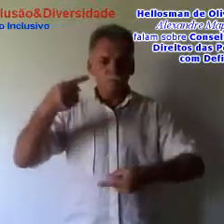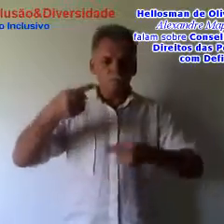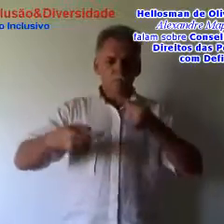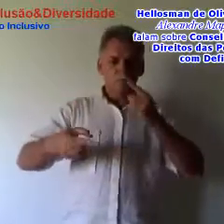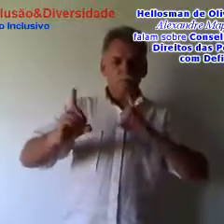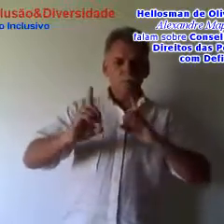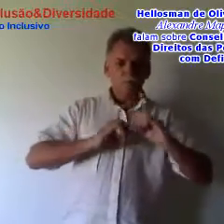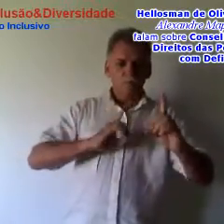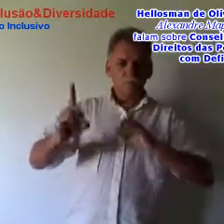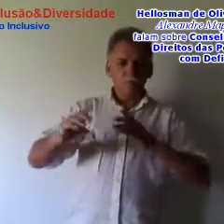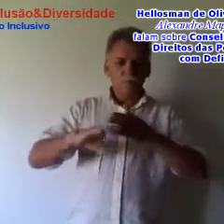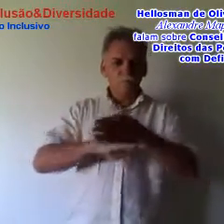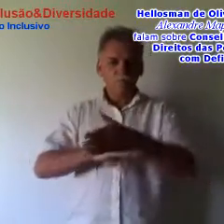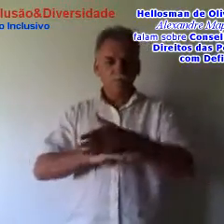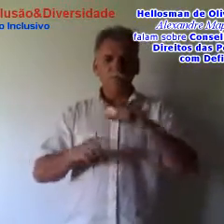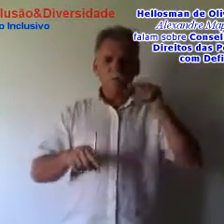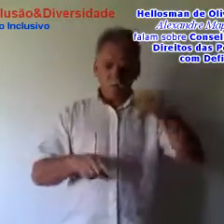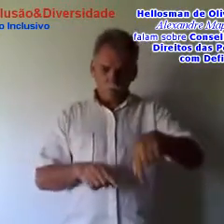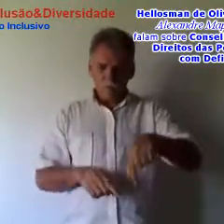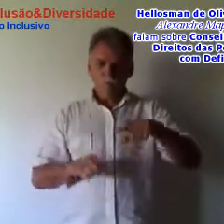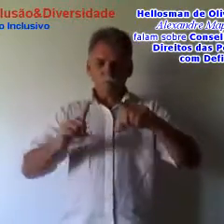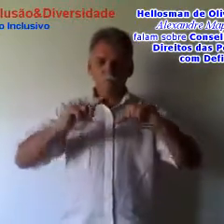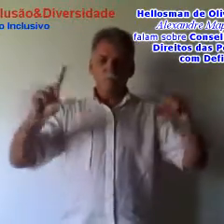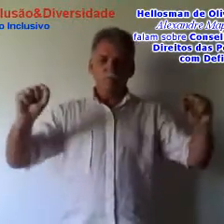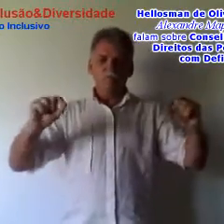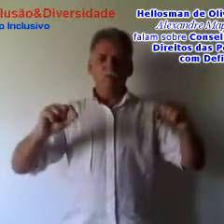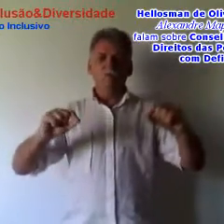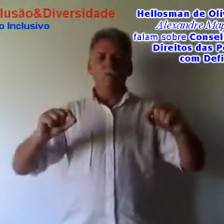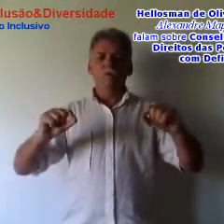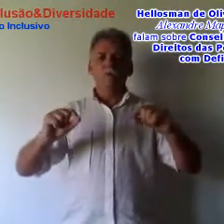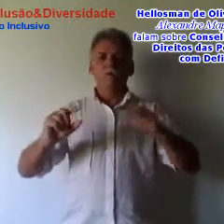de participação é a Conferência Nacional,